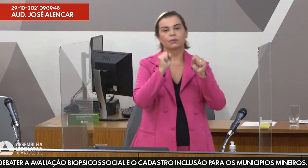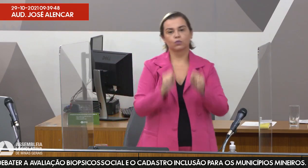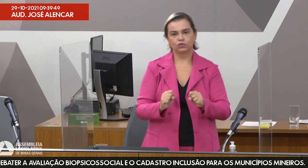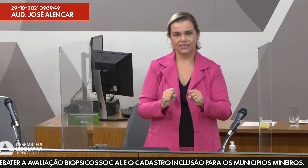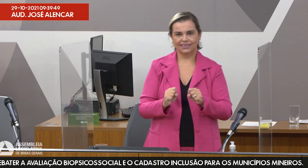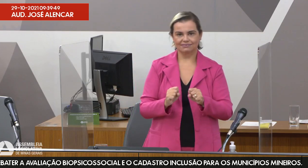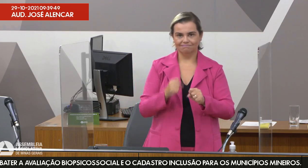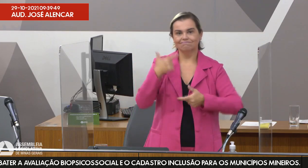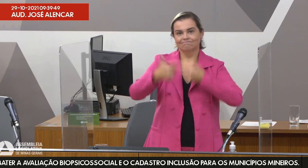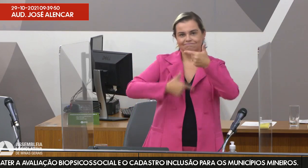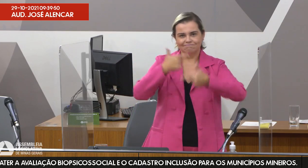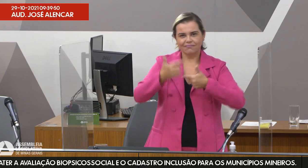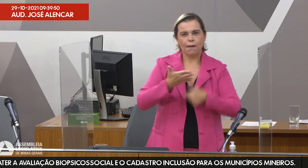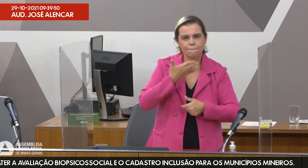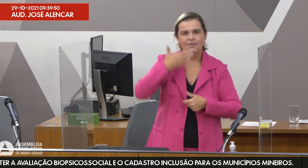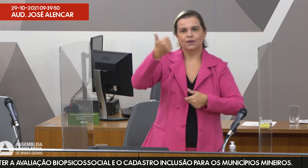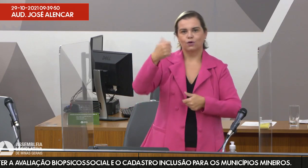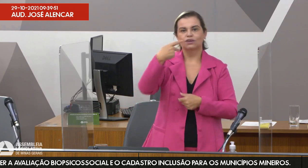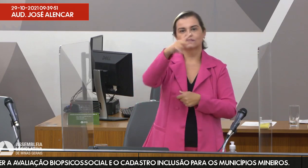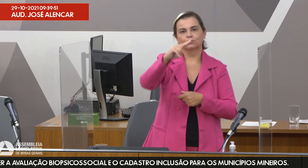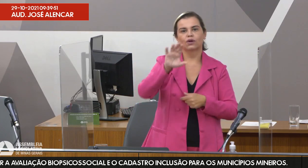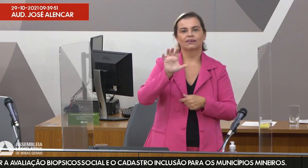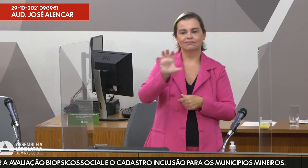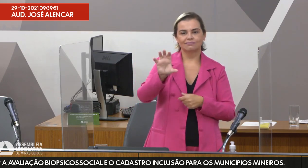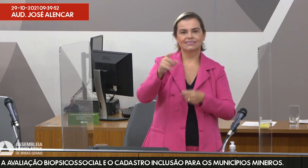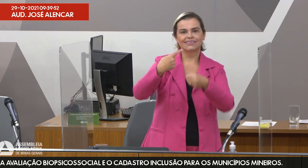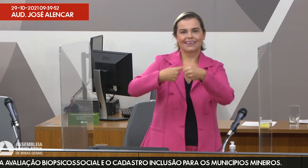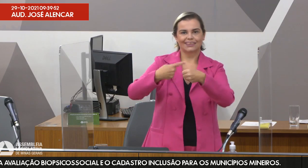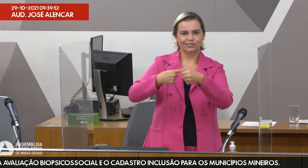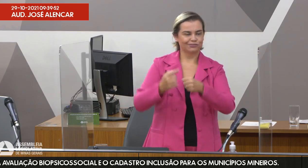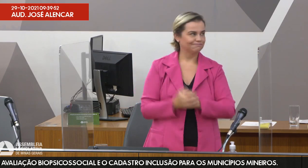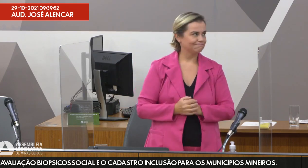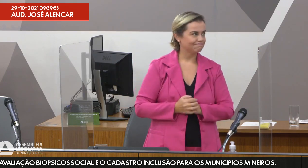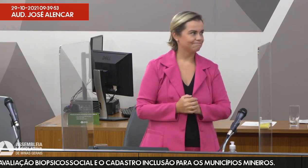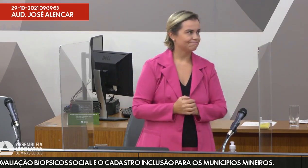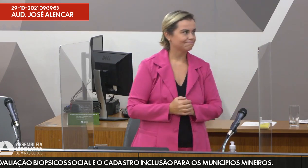na área, mas podem ser acessados por qualquer cidadão brasileiro.